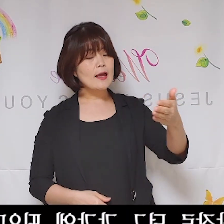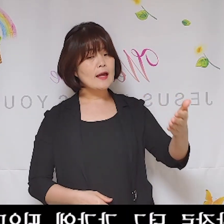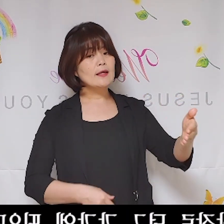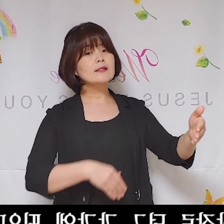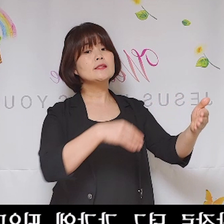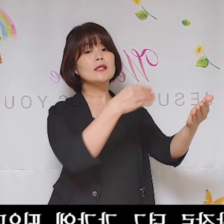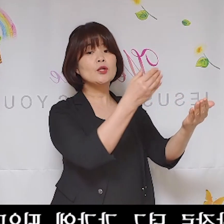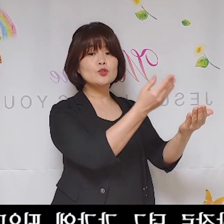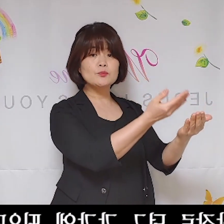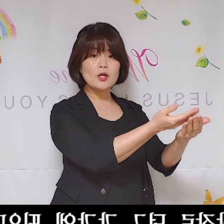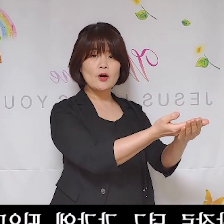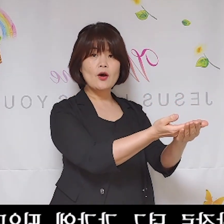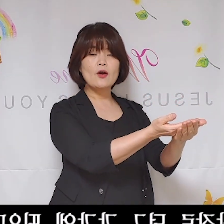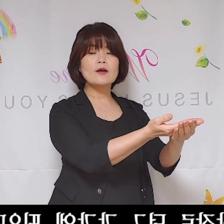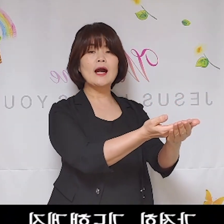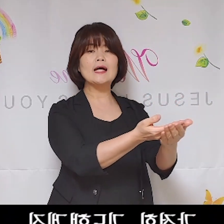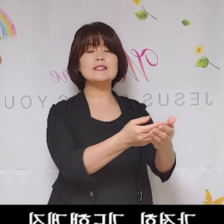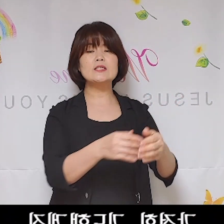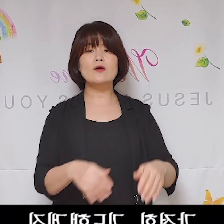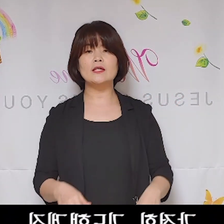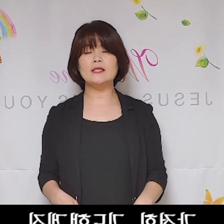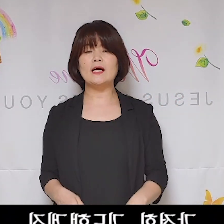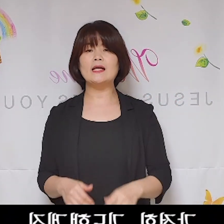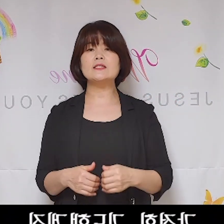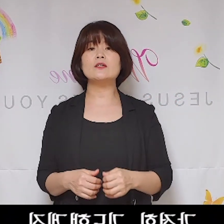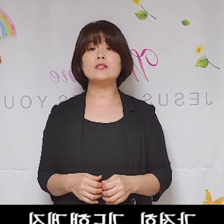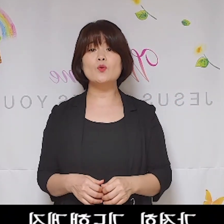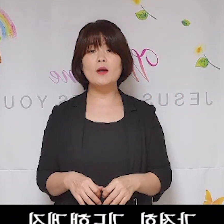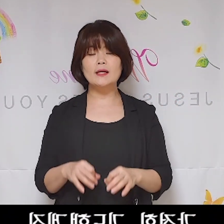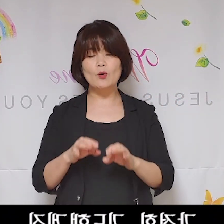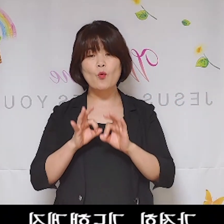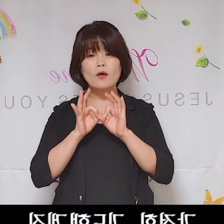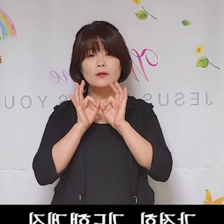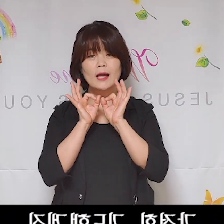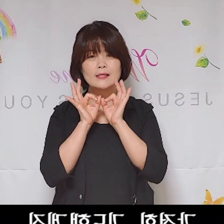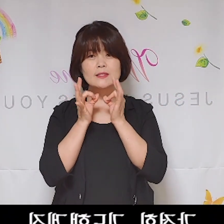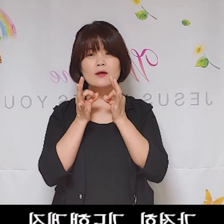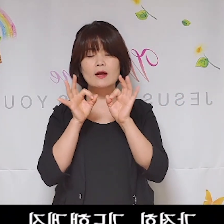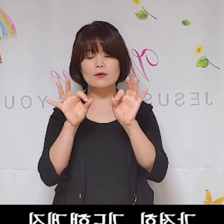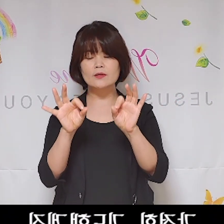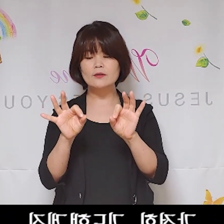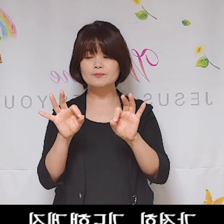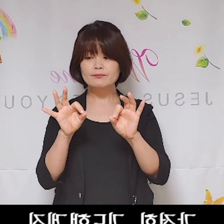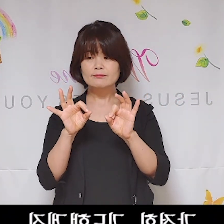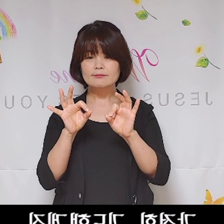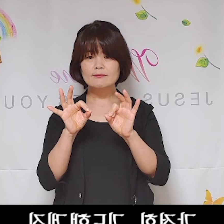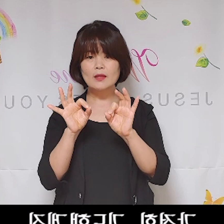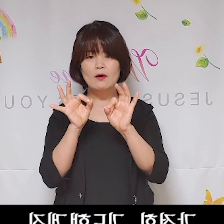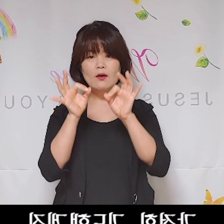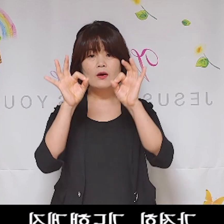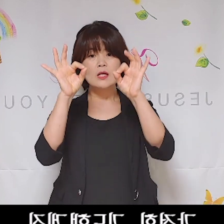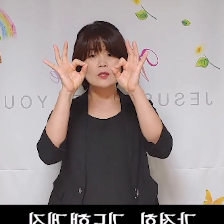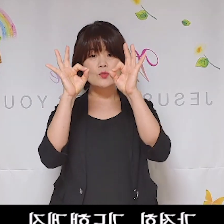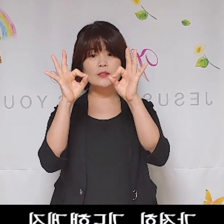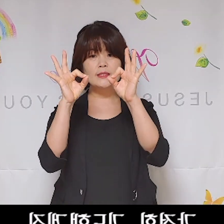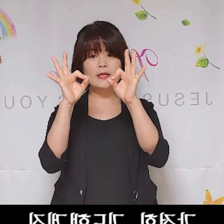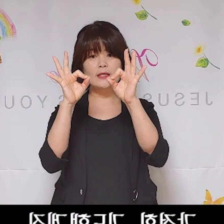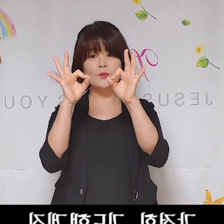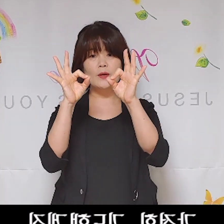강가에 띄우며 간절히 소망하다. 간절한 건요. 손을